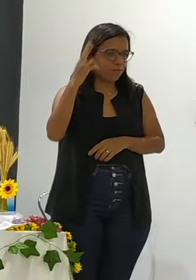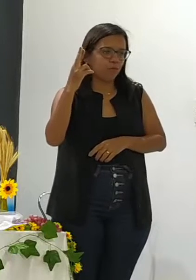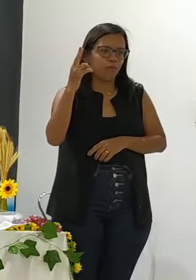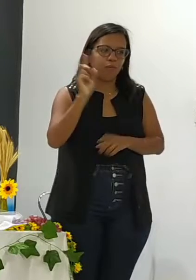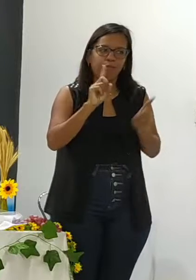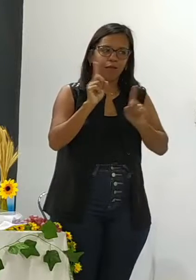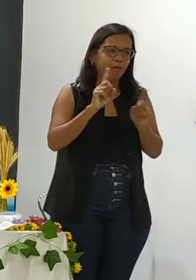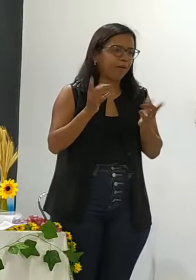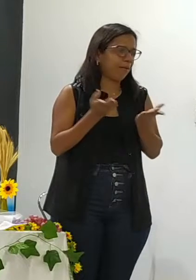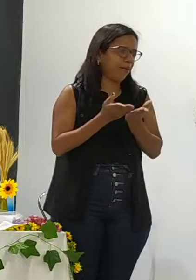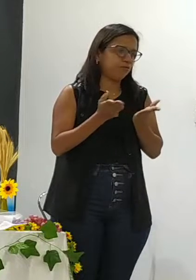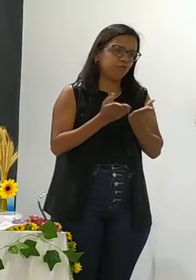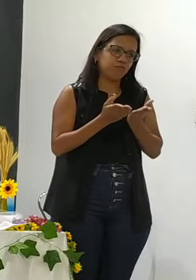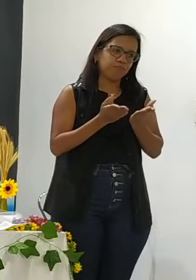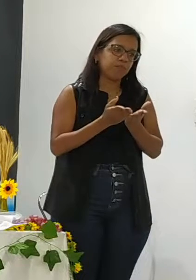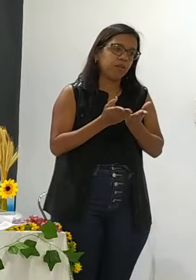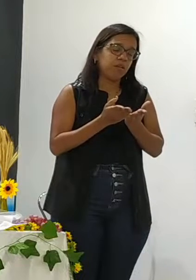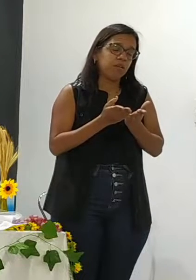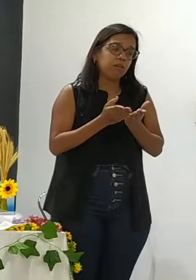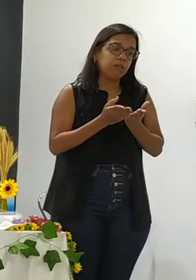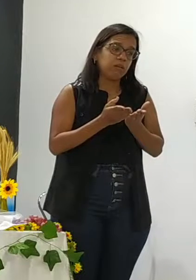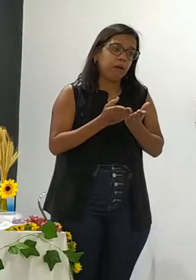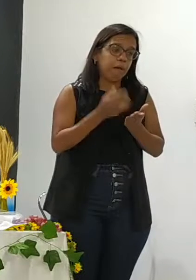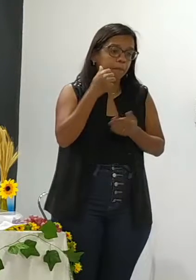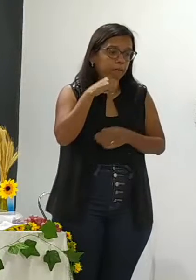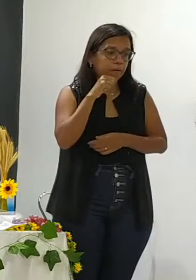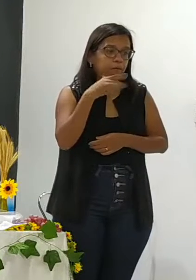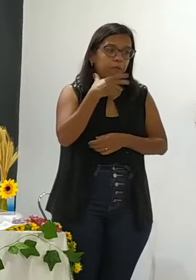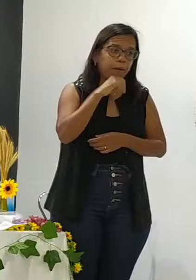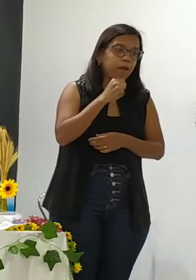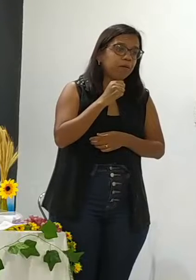na presença do Senhor, e nós temos que ter